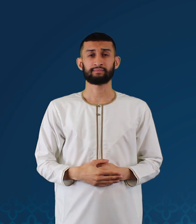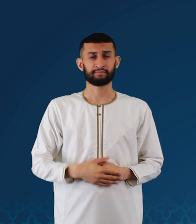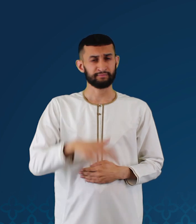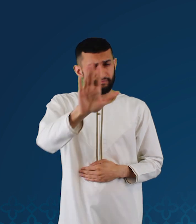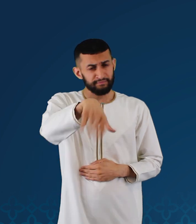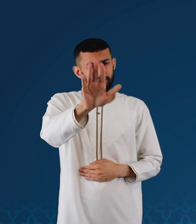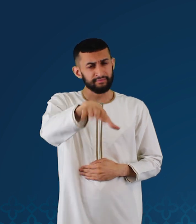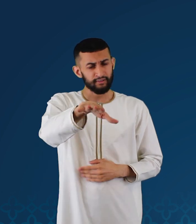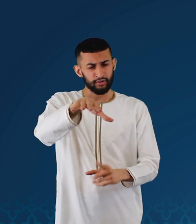أيتها